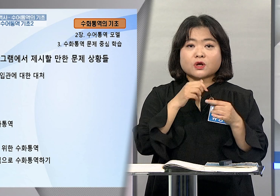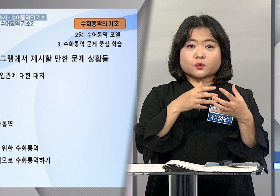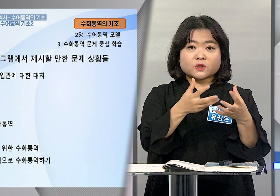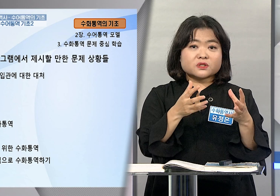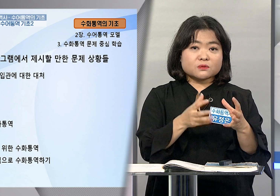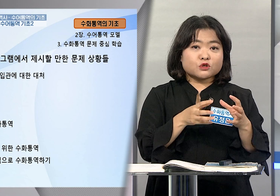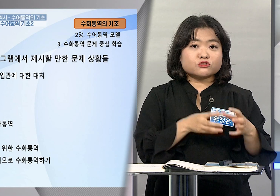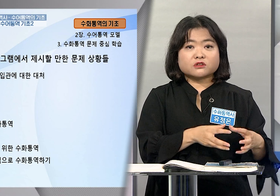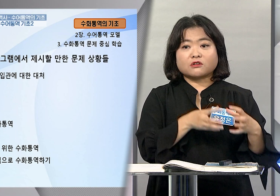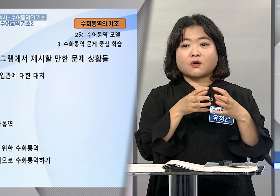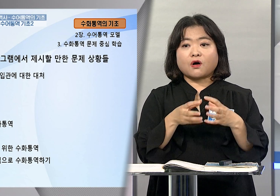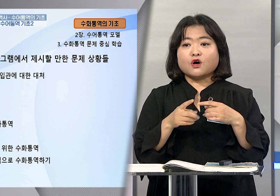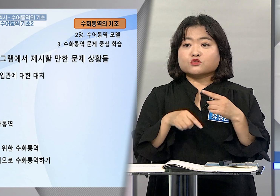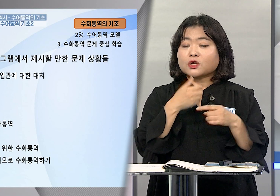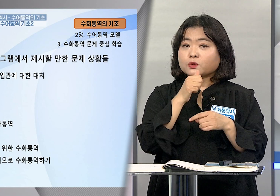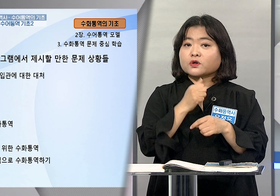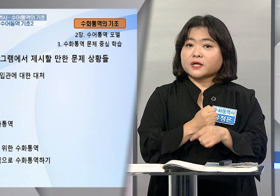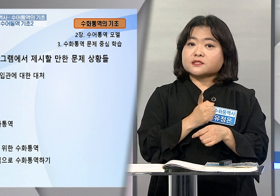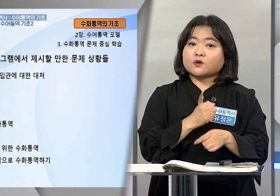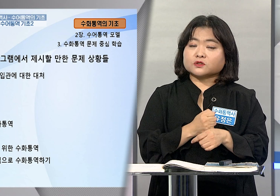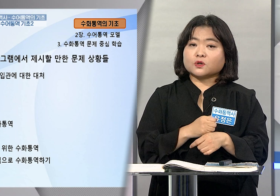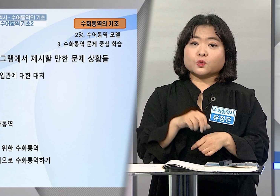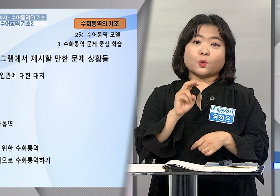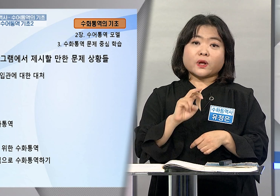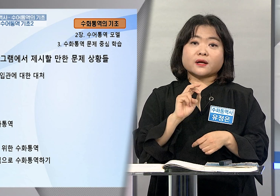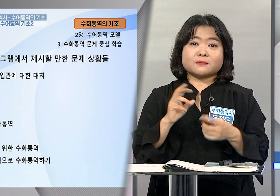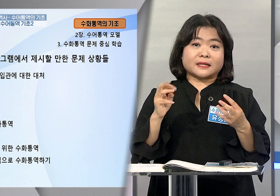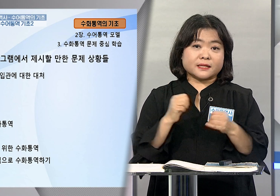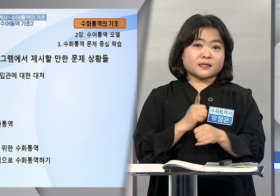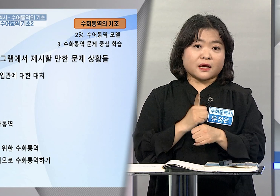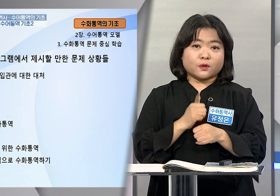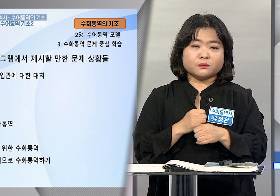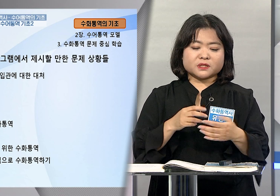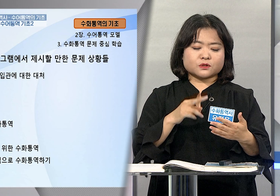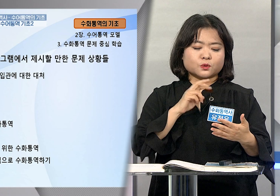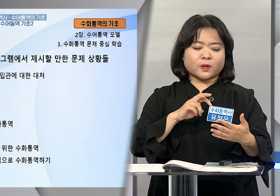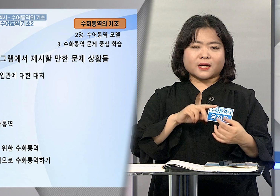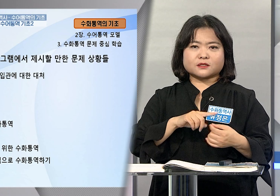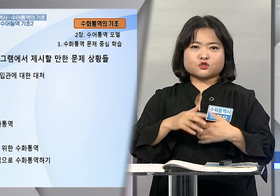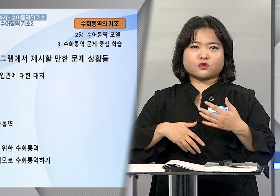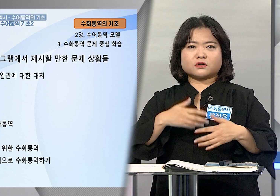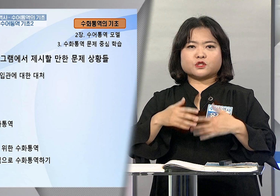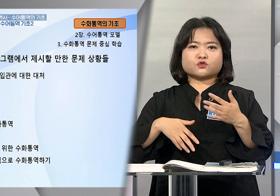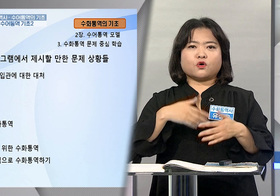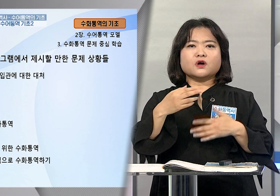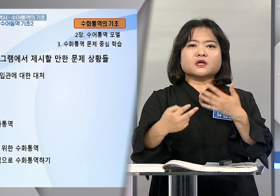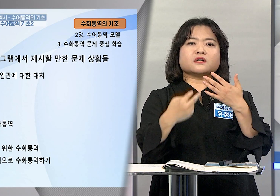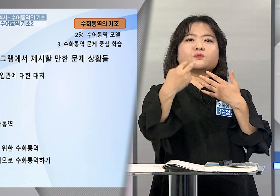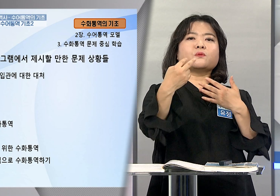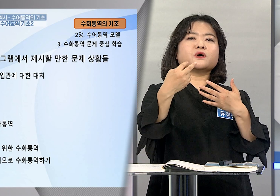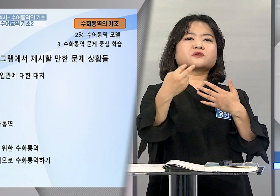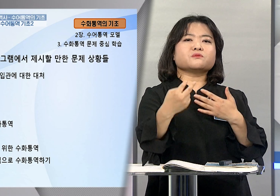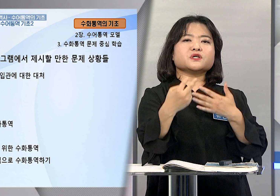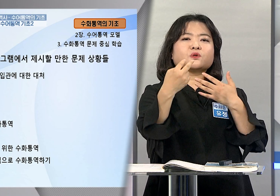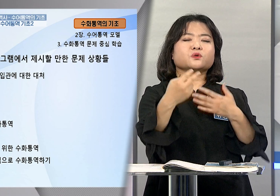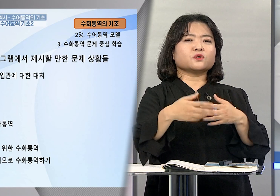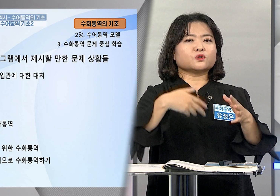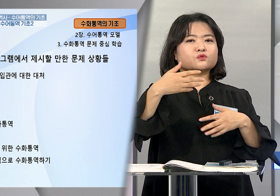수화통역 팀이 꾸려져서 수화통역을 했었거든요. 노래를 많이 했잖아요. 밑에서 노래 가사를 수화를 해주고 이걸 보면서 미로 통역으로